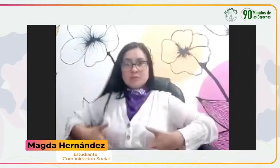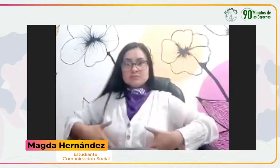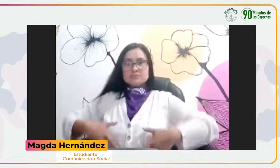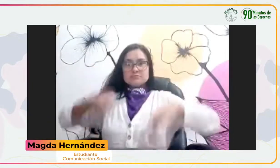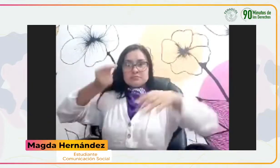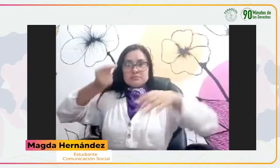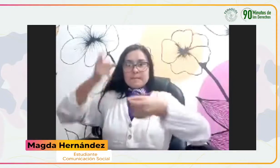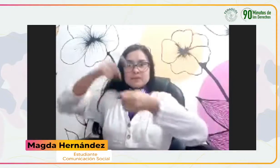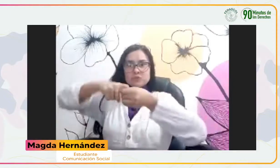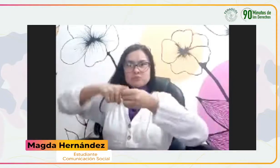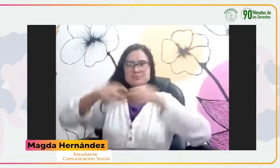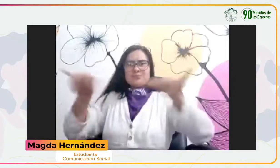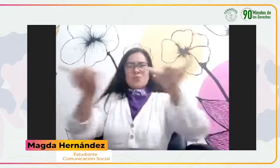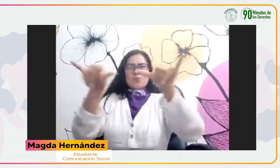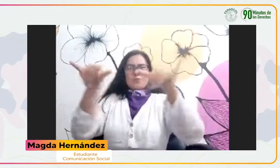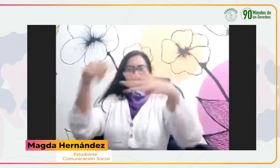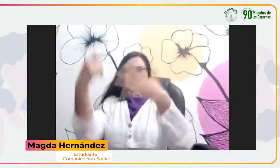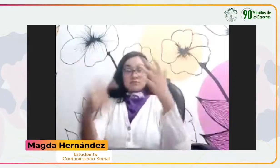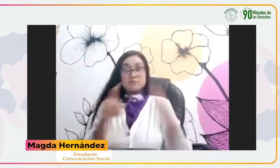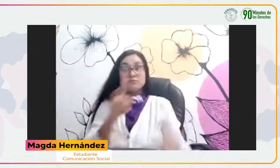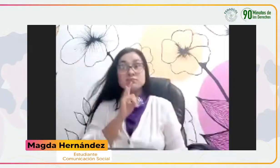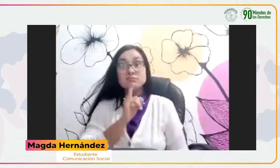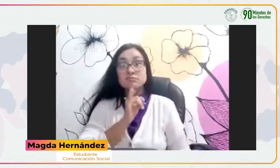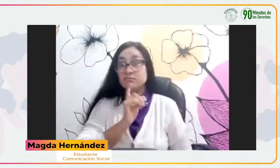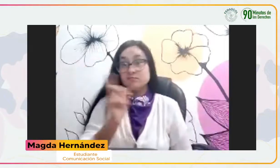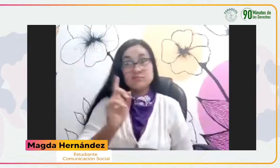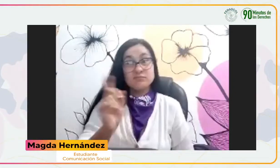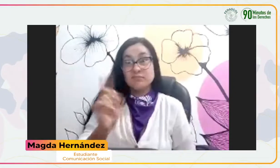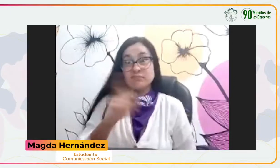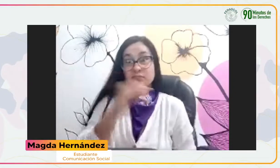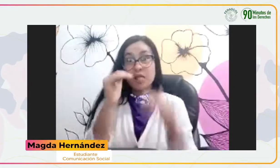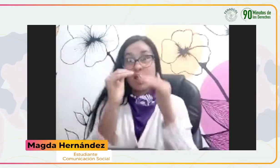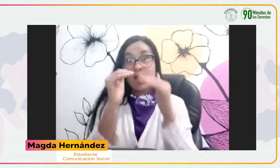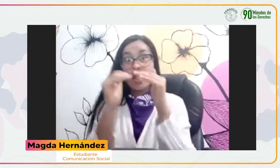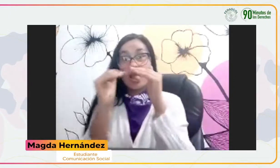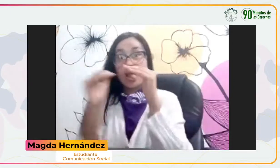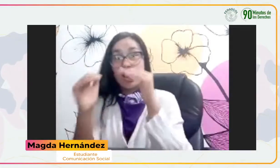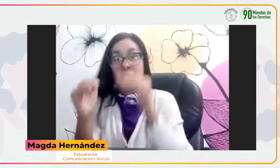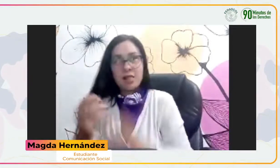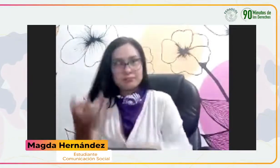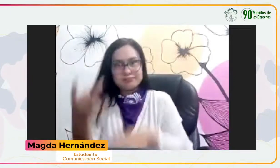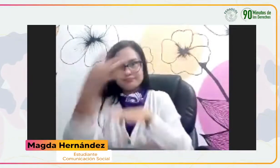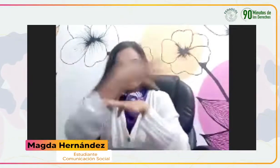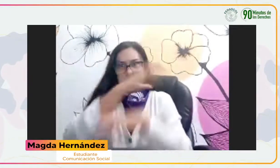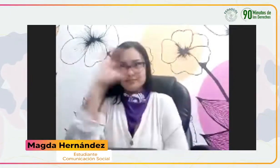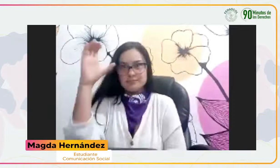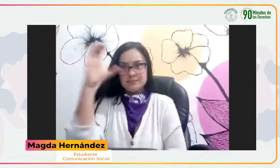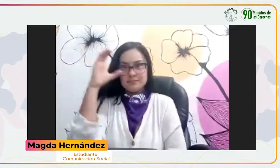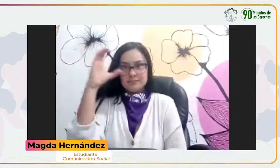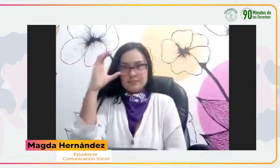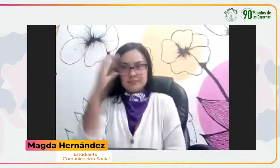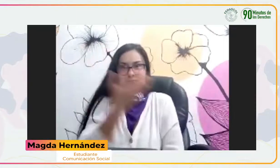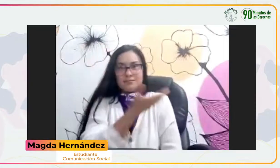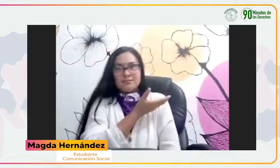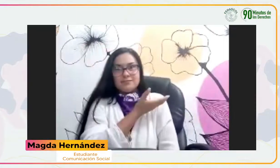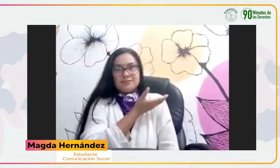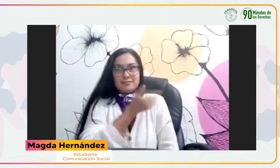salario mayor al de las mujeres. Acá en Colombia es igual, pero en Estados Unidos no. Entonces